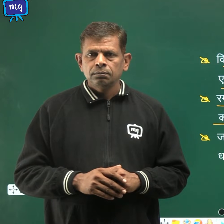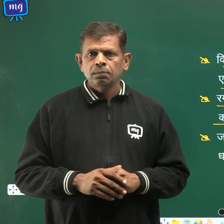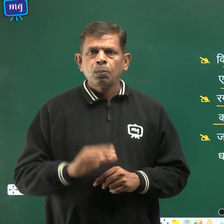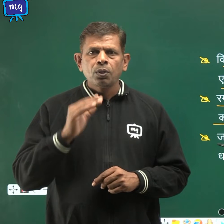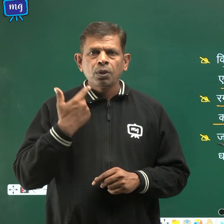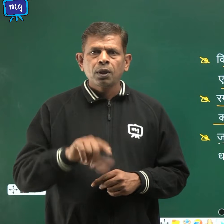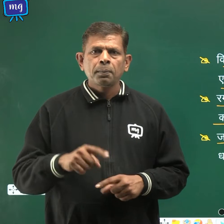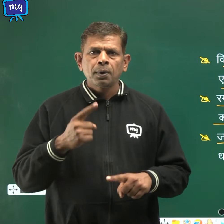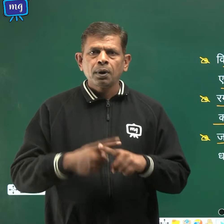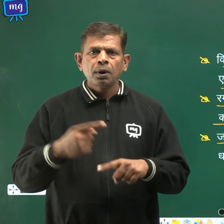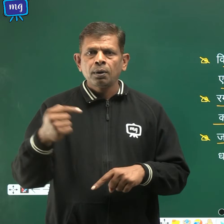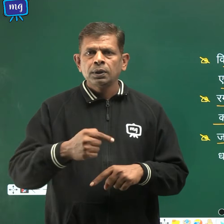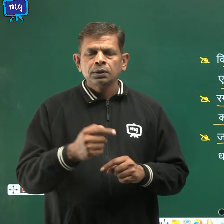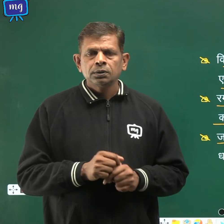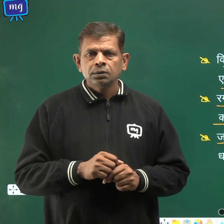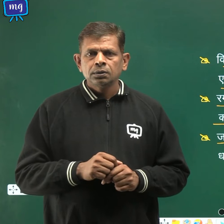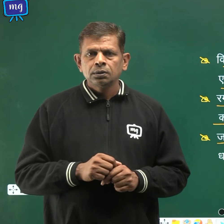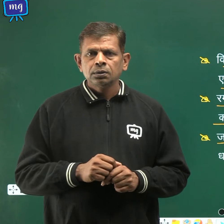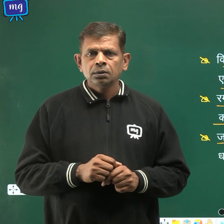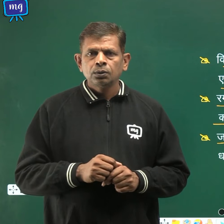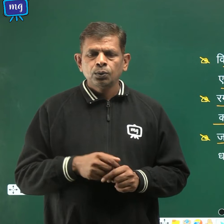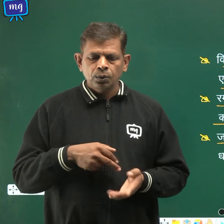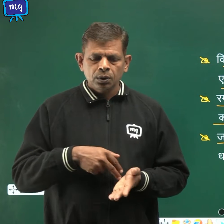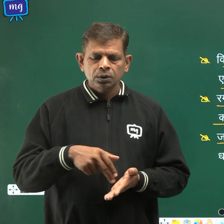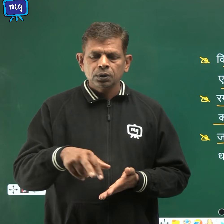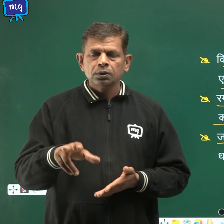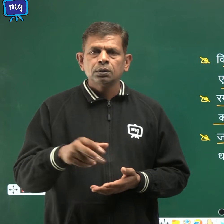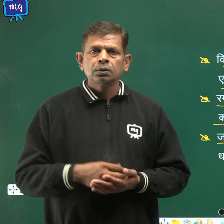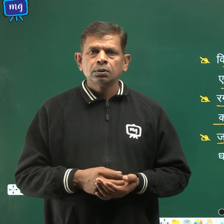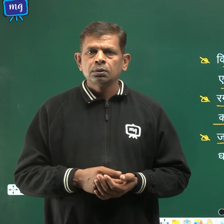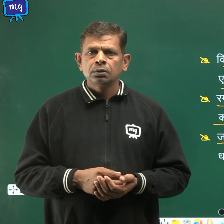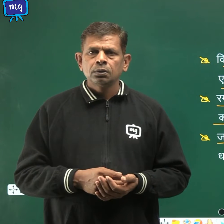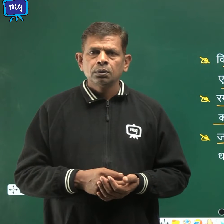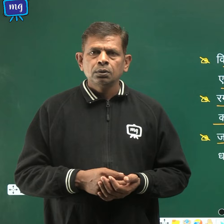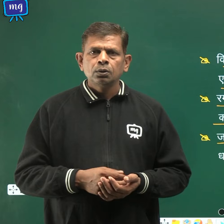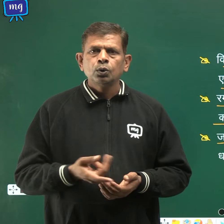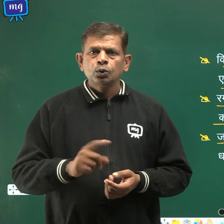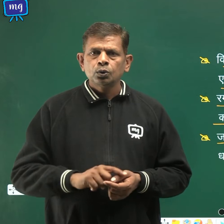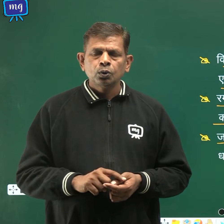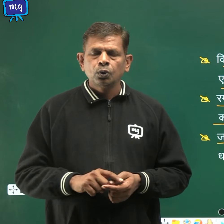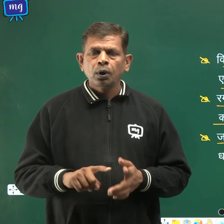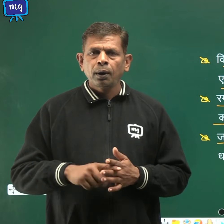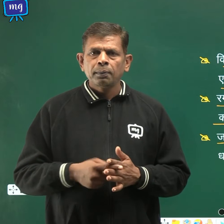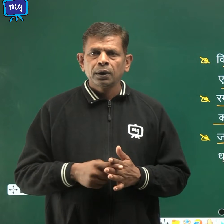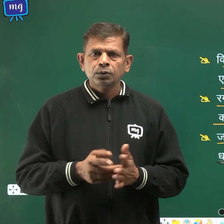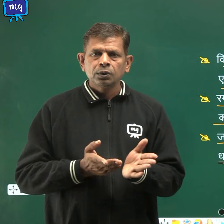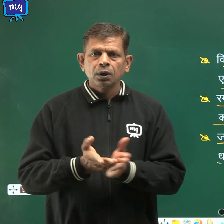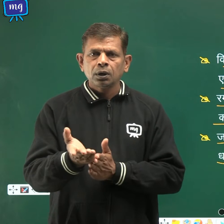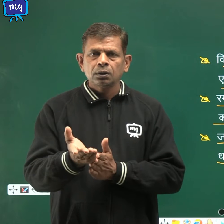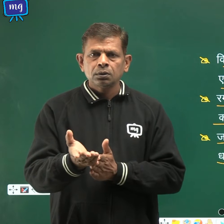जब आवेश गति करते हैं तो विद्युत धारा